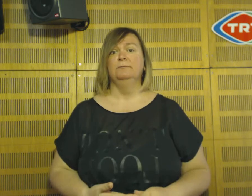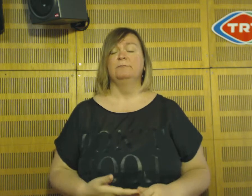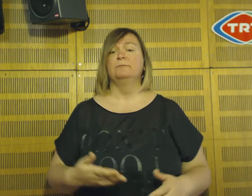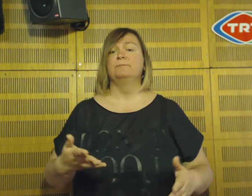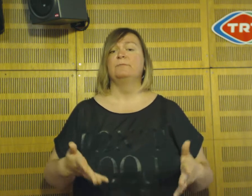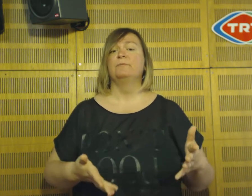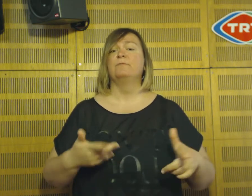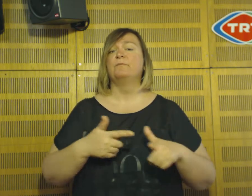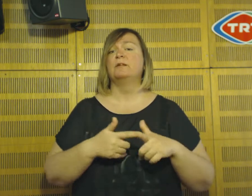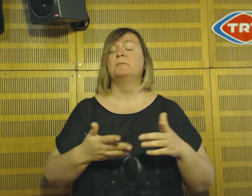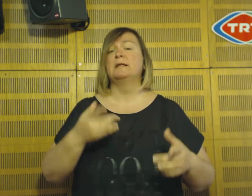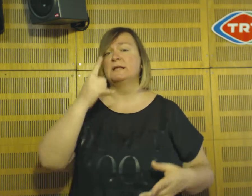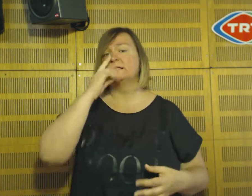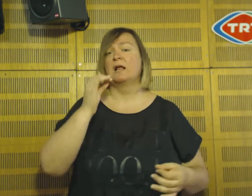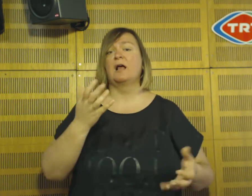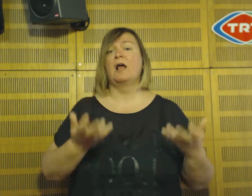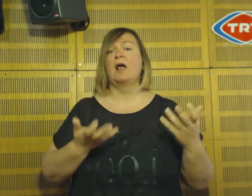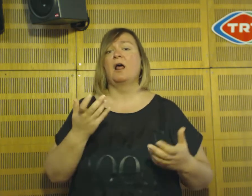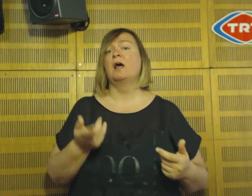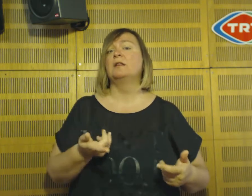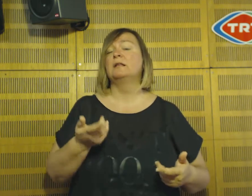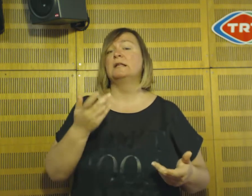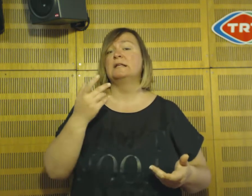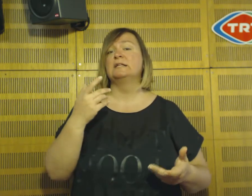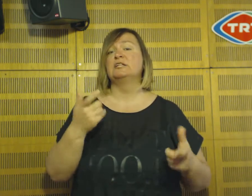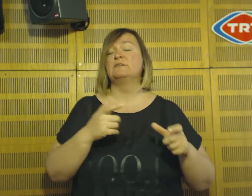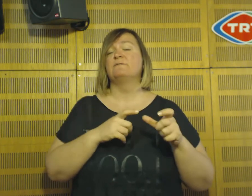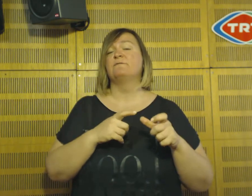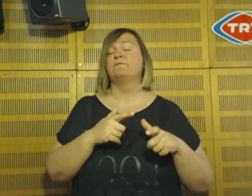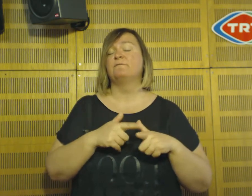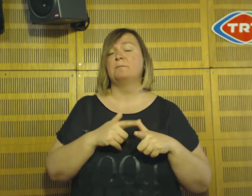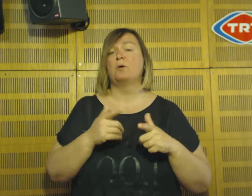şirketlerin insan kaynakları pozisyonlarıyla, şirket yöneticileriyle, oradaki